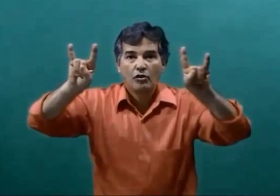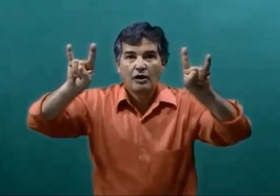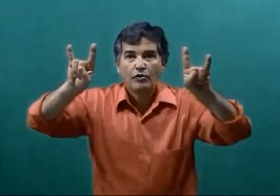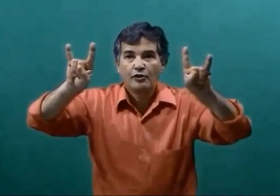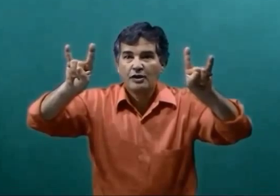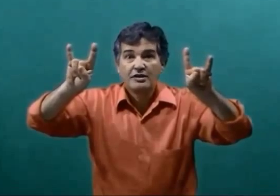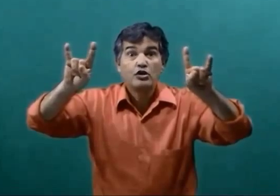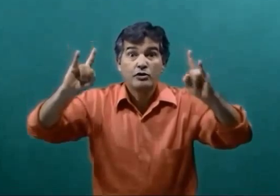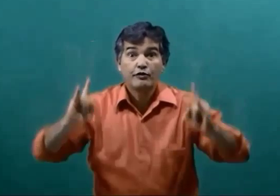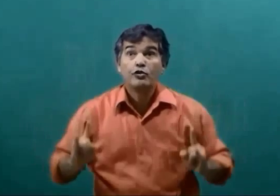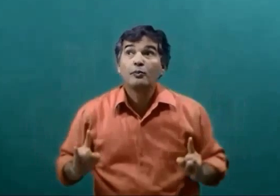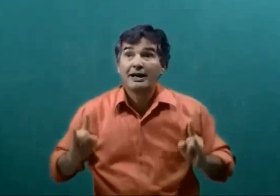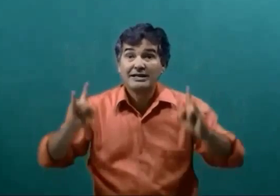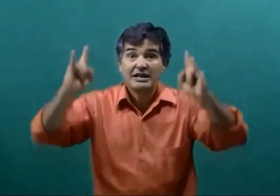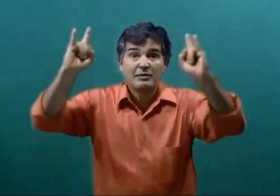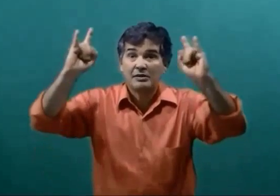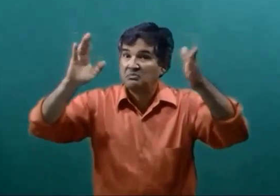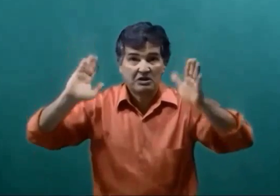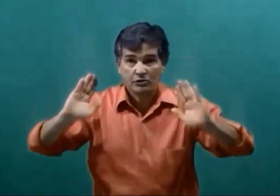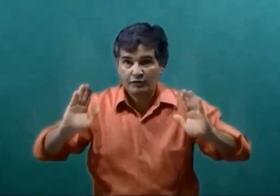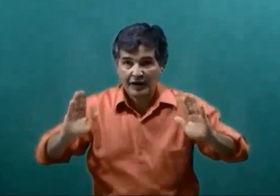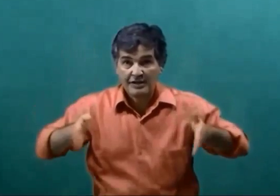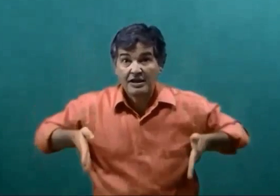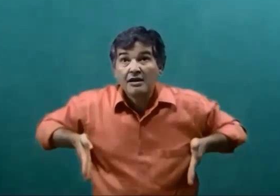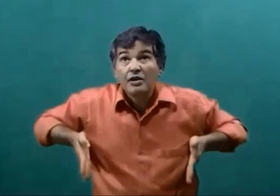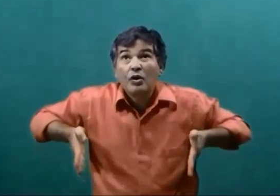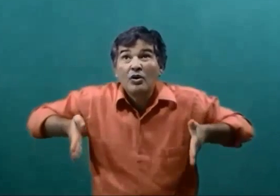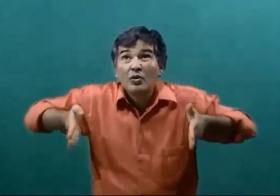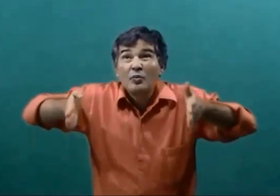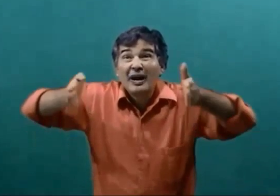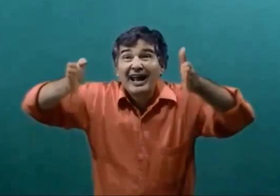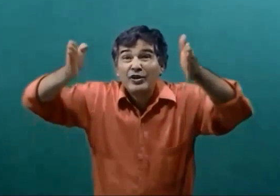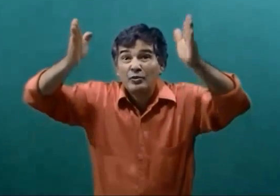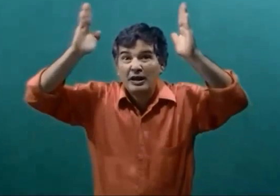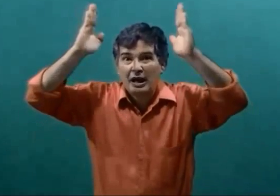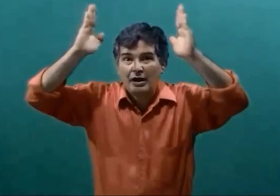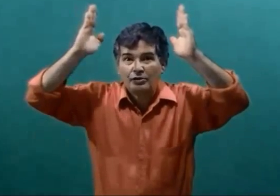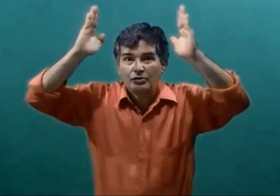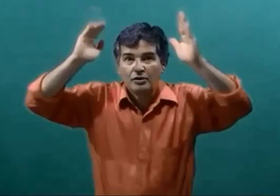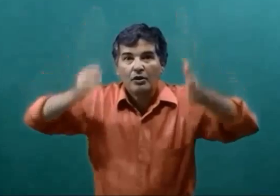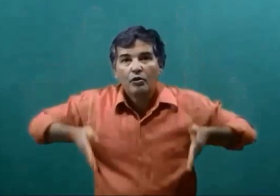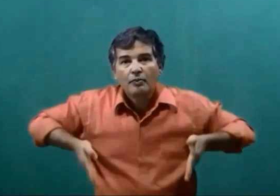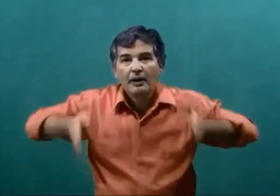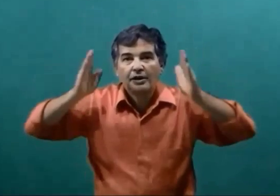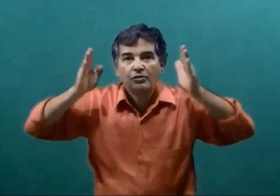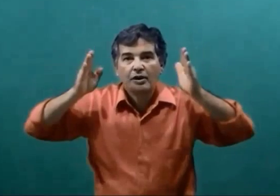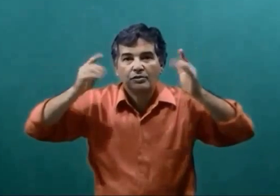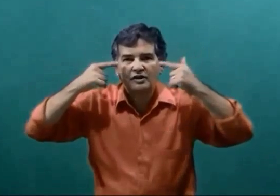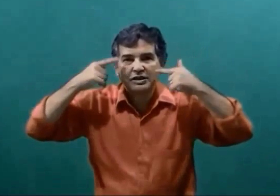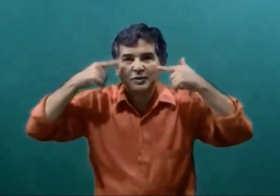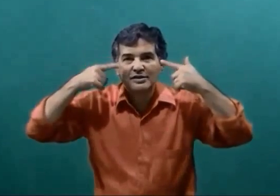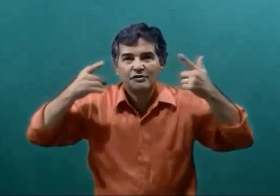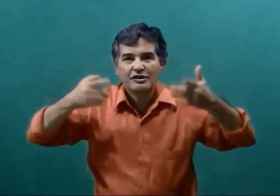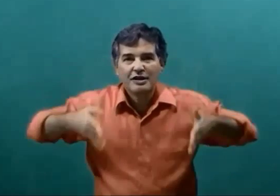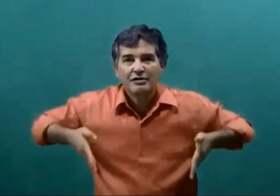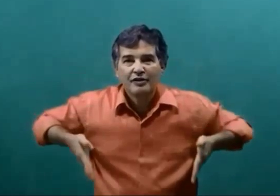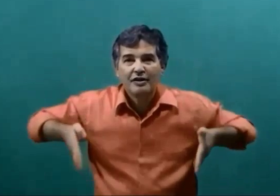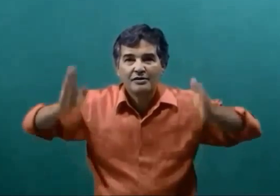a configuração em chifrudo para cima, tanto faz. Então, ó, um prédio bem alto ou um prédio alto. Veja a expressão facial diferente, um